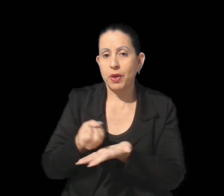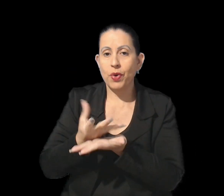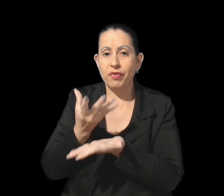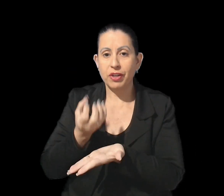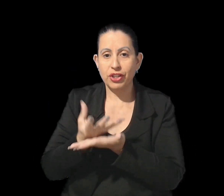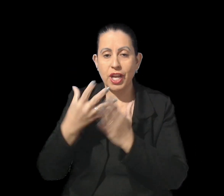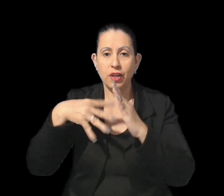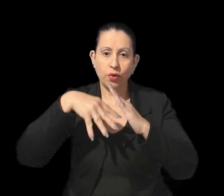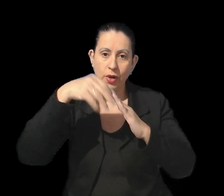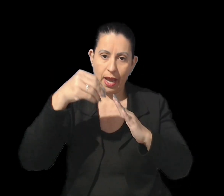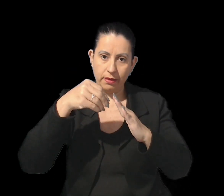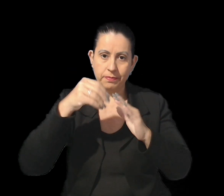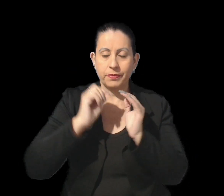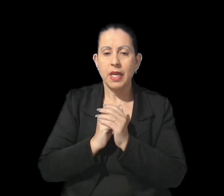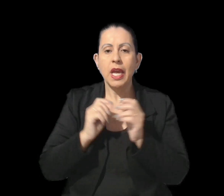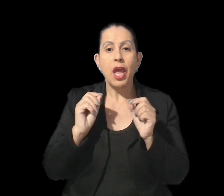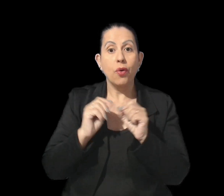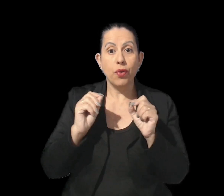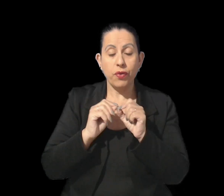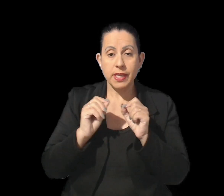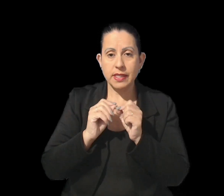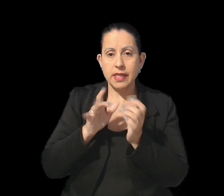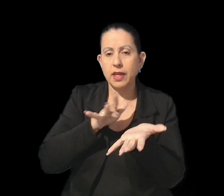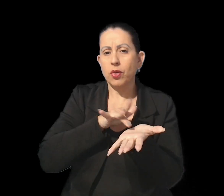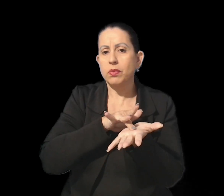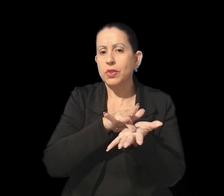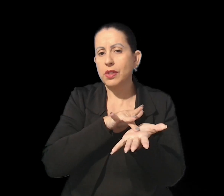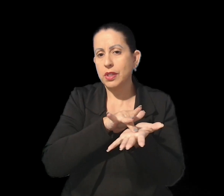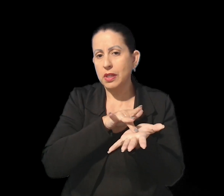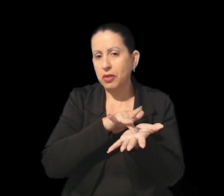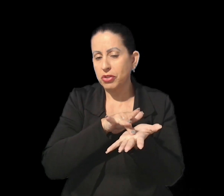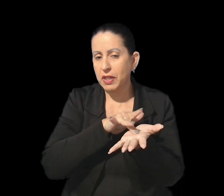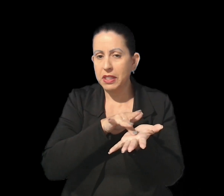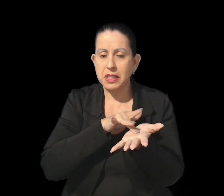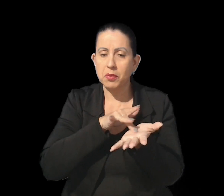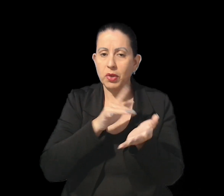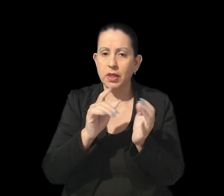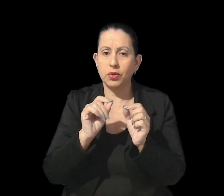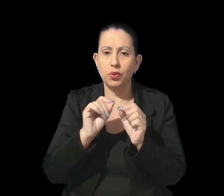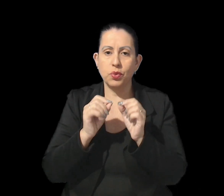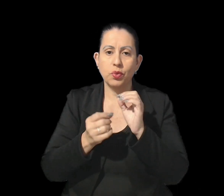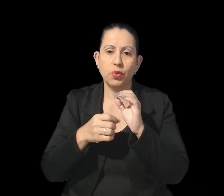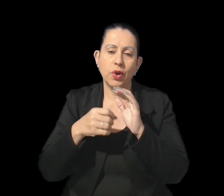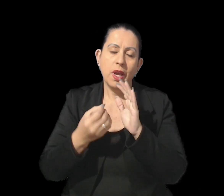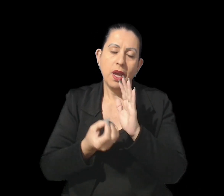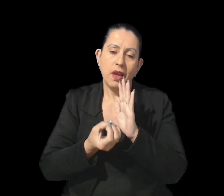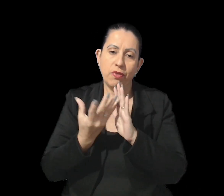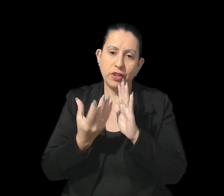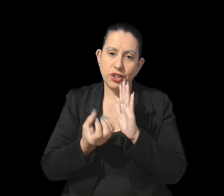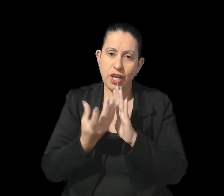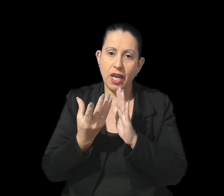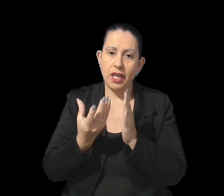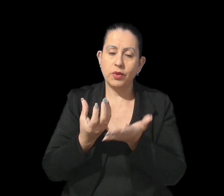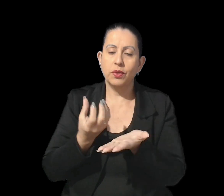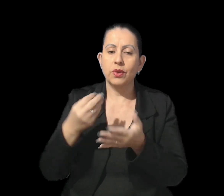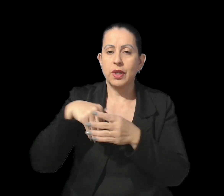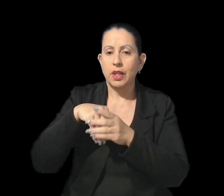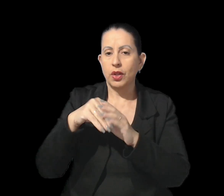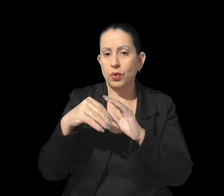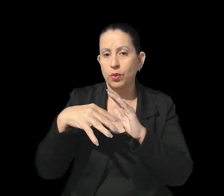o Evangelho no lar. Eu vou fazer como se eu estivesse simulando o Evangelho